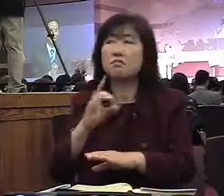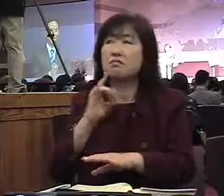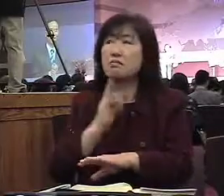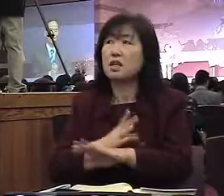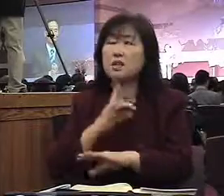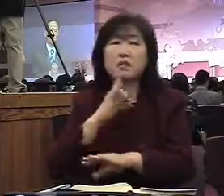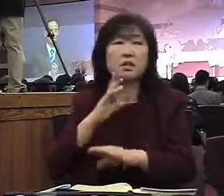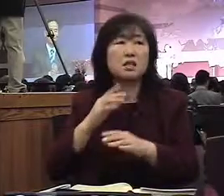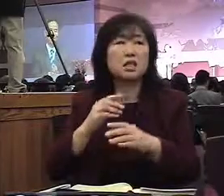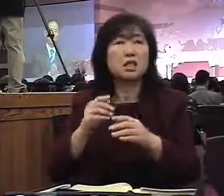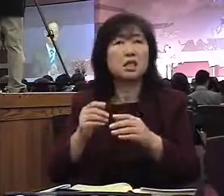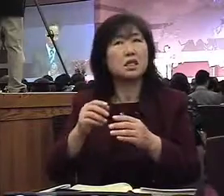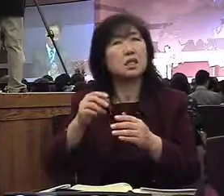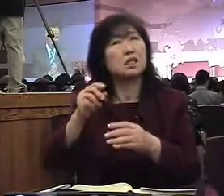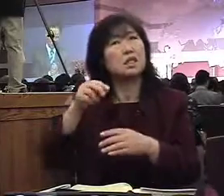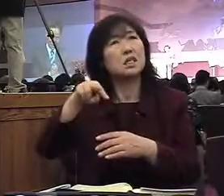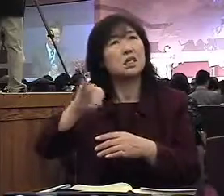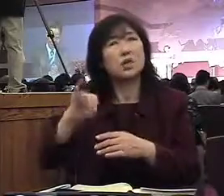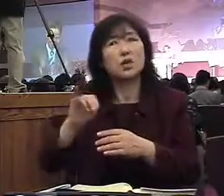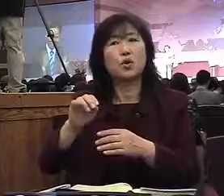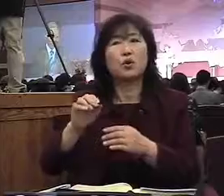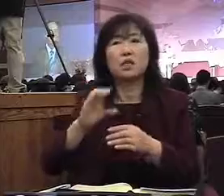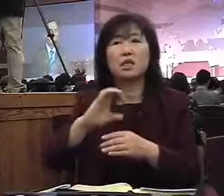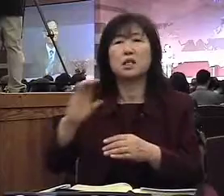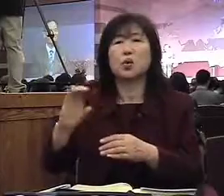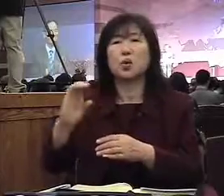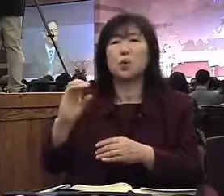전원 만장일치로 CUP 통과되었습니다.